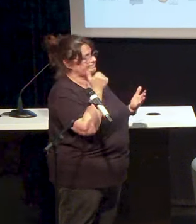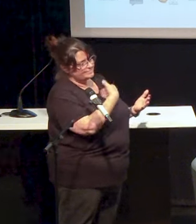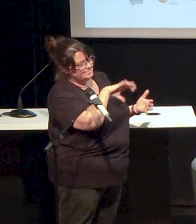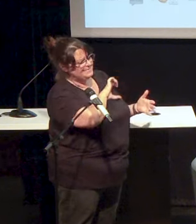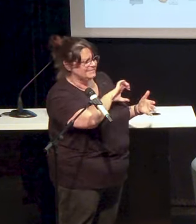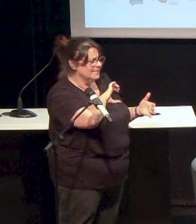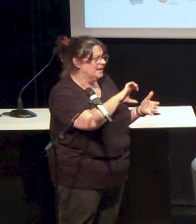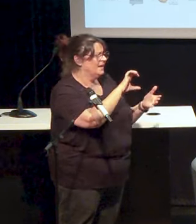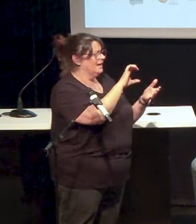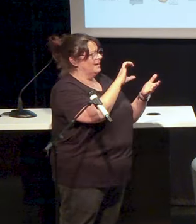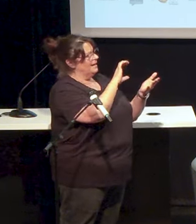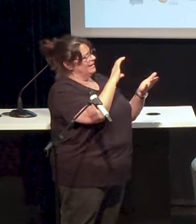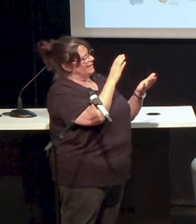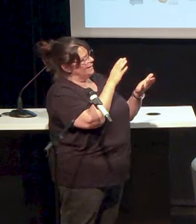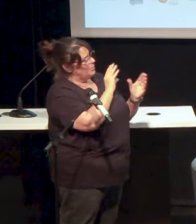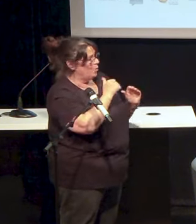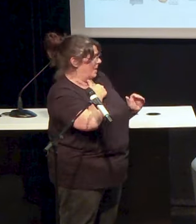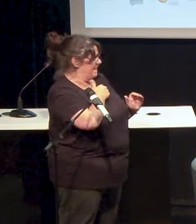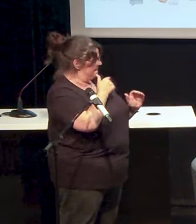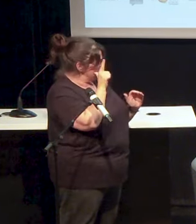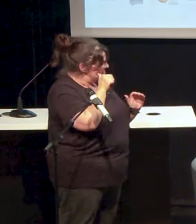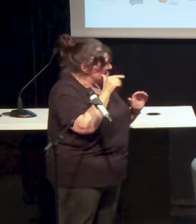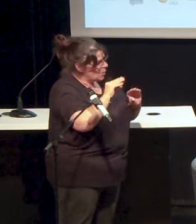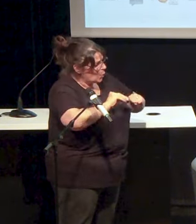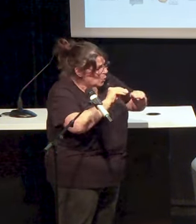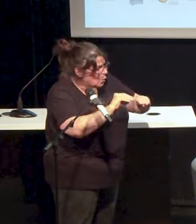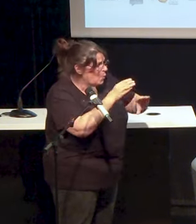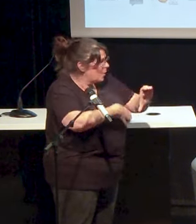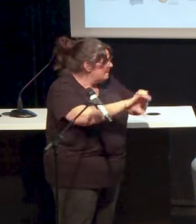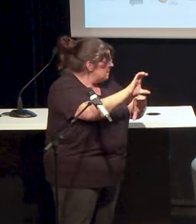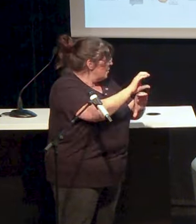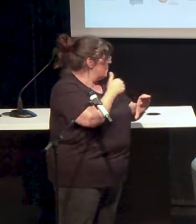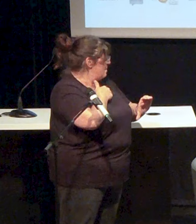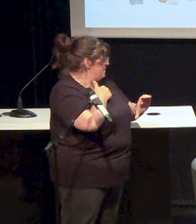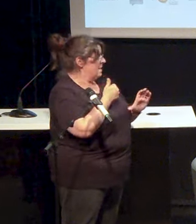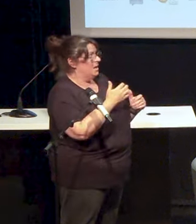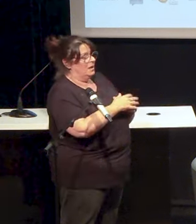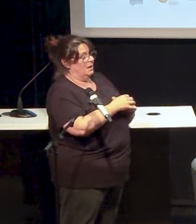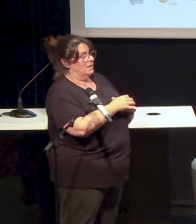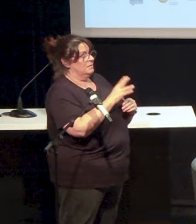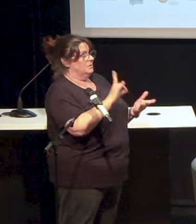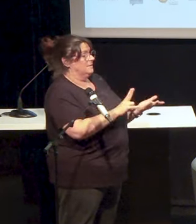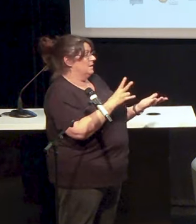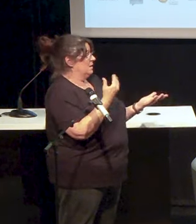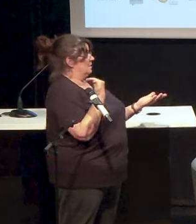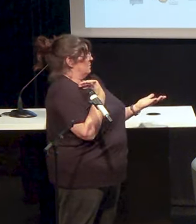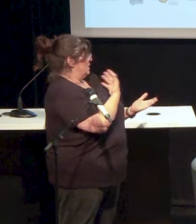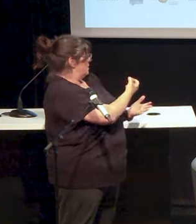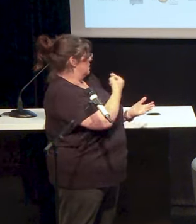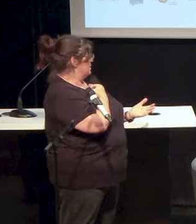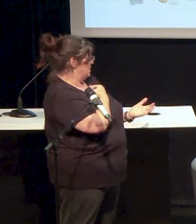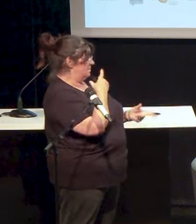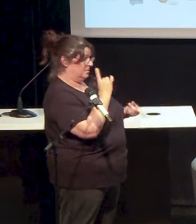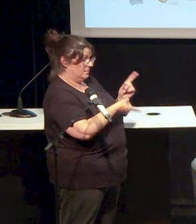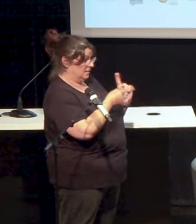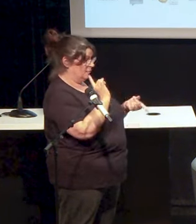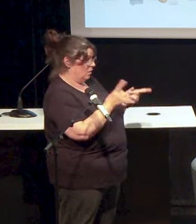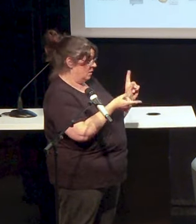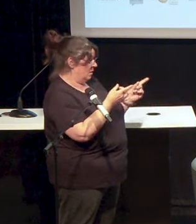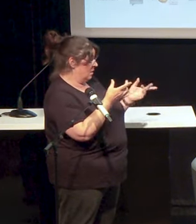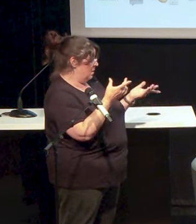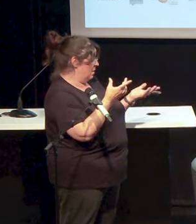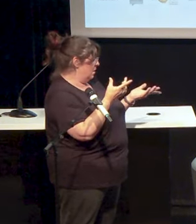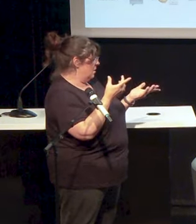faire des compléments de cours, effectivement. Mais comme ça a été précisé tout à l'heure, parfois, effectivement, il n'y a